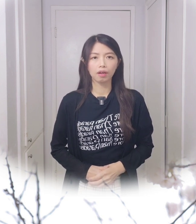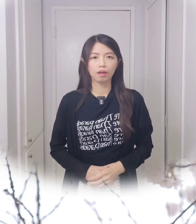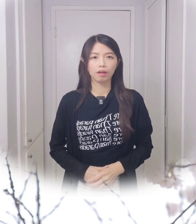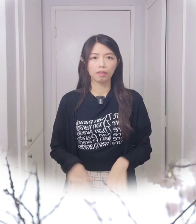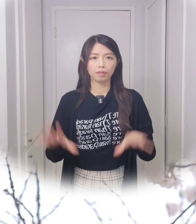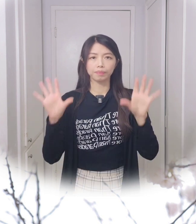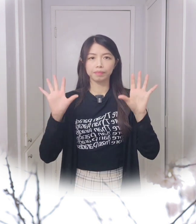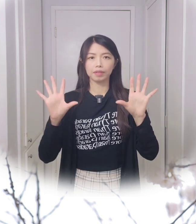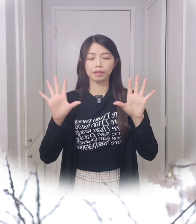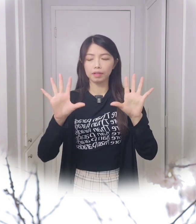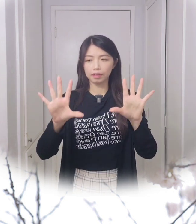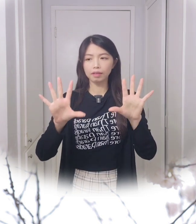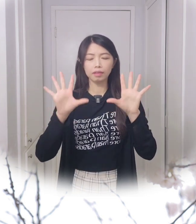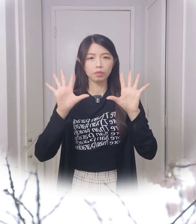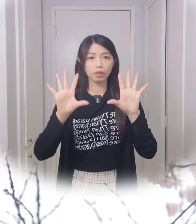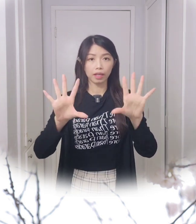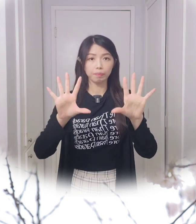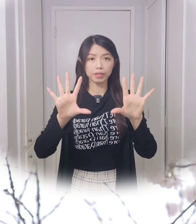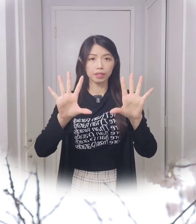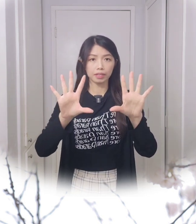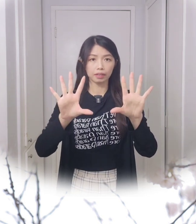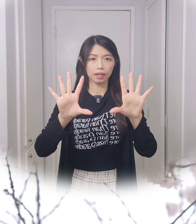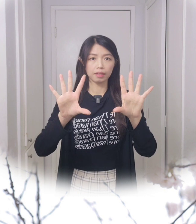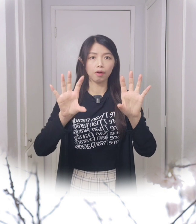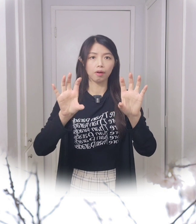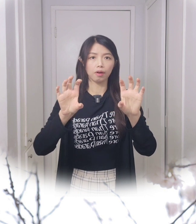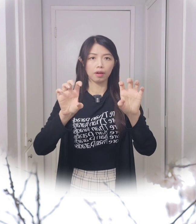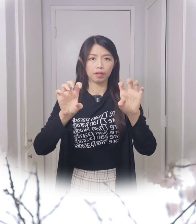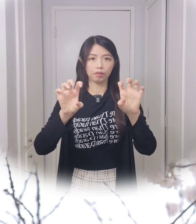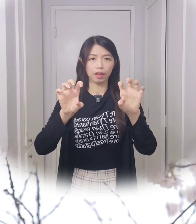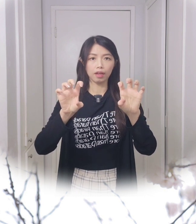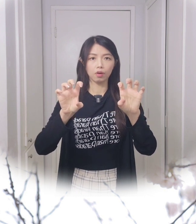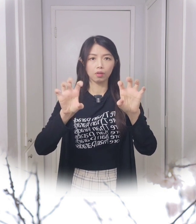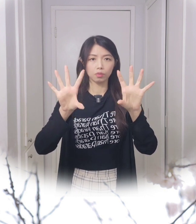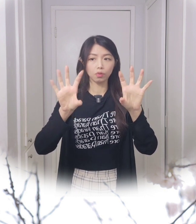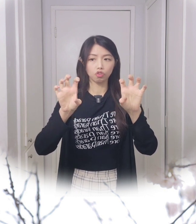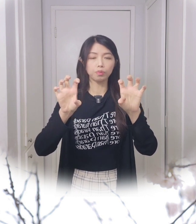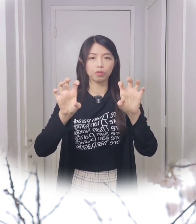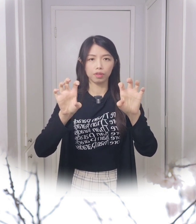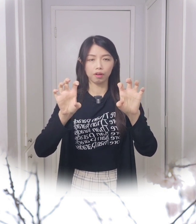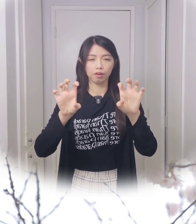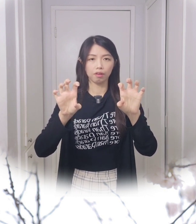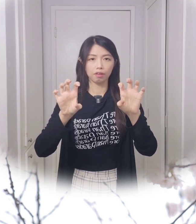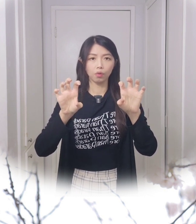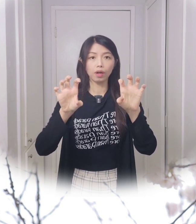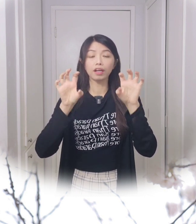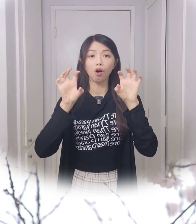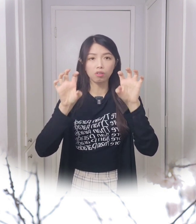일단 손을 닫히신 이 상태에서 이렇게 손을 구부려주세요.